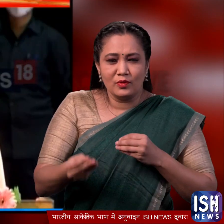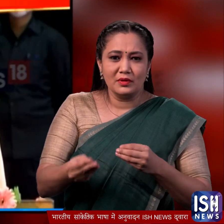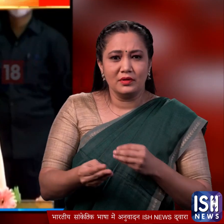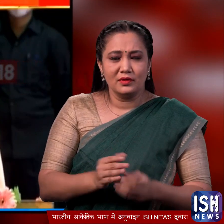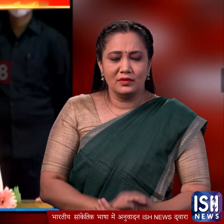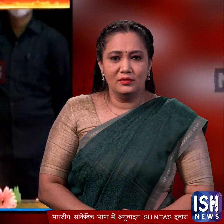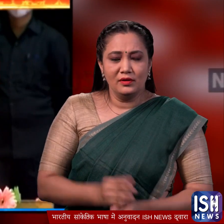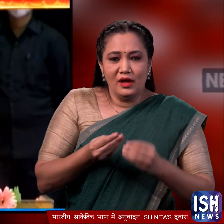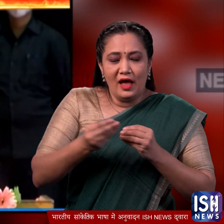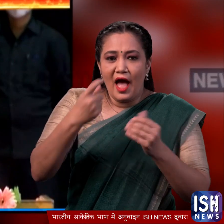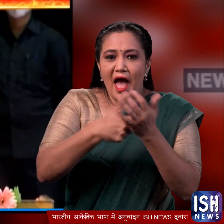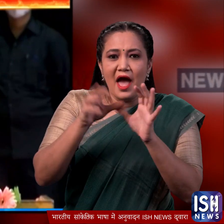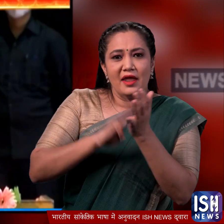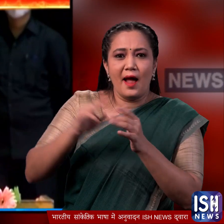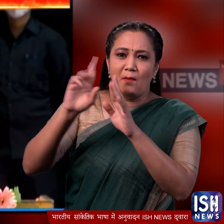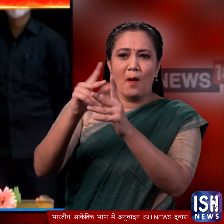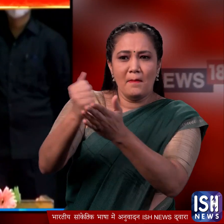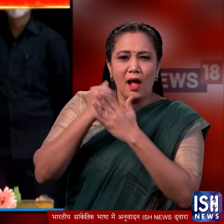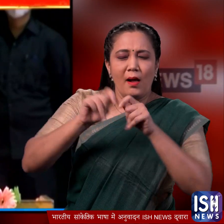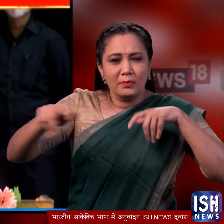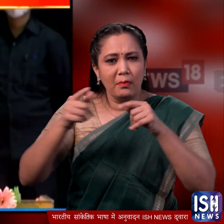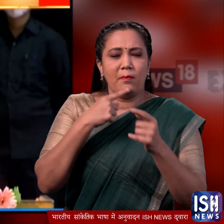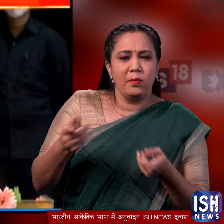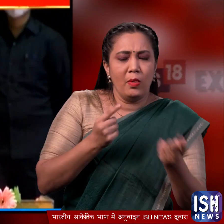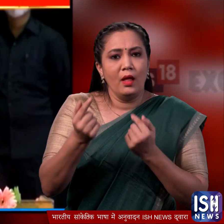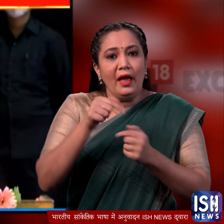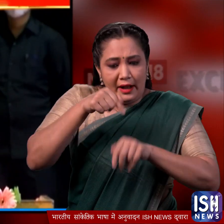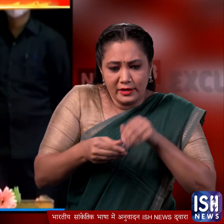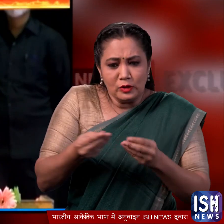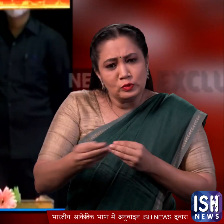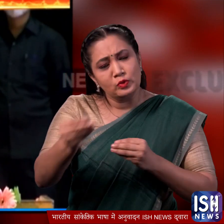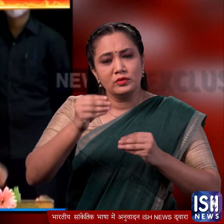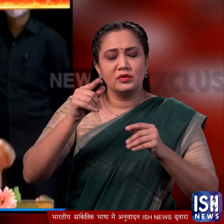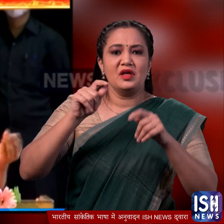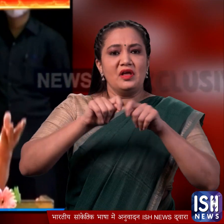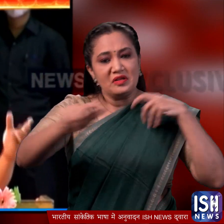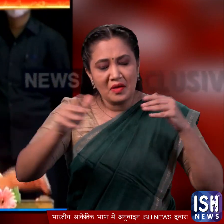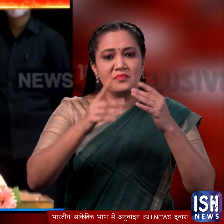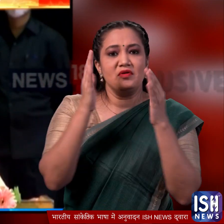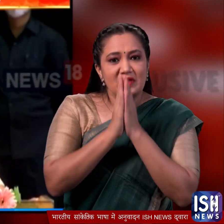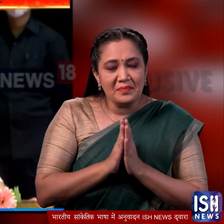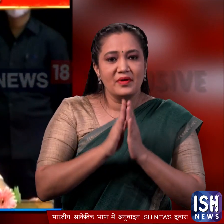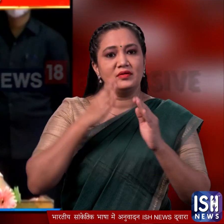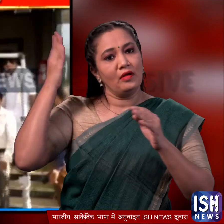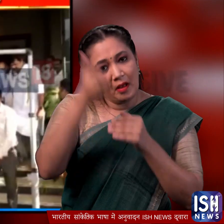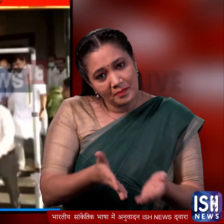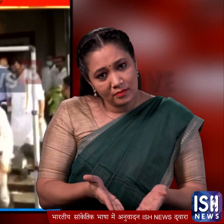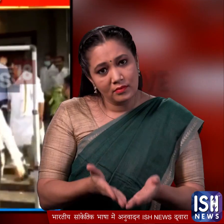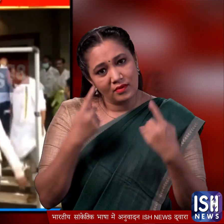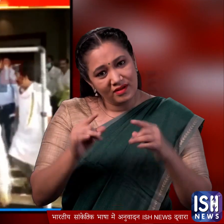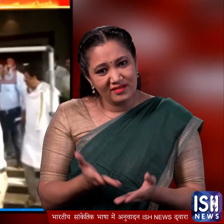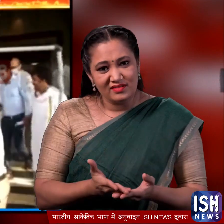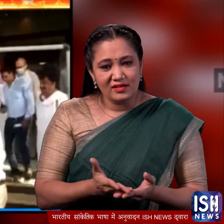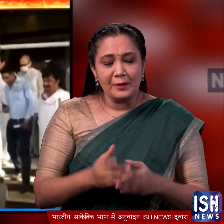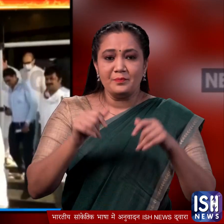कि अब राम के बगैर नैया पार होने वाली नहीं है, तब अयोध्या में राम जन्मभूमि में दर्शन करने भी आ रहे हैं। आम